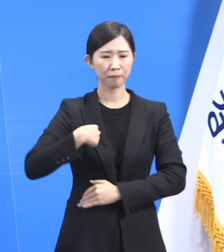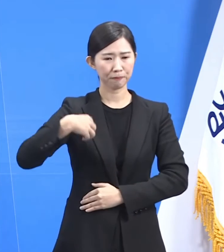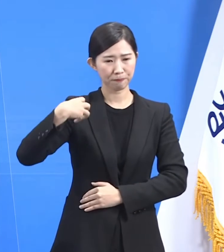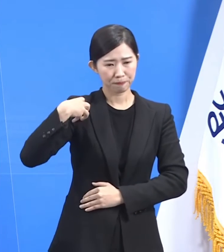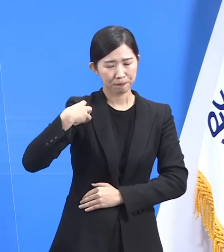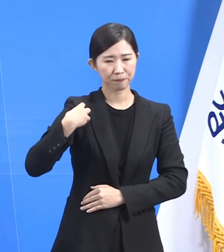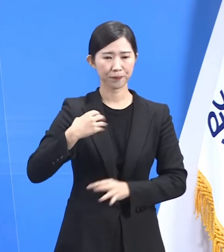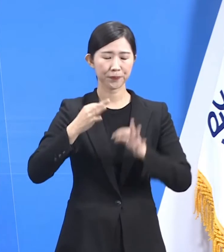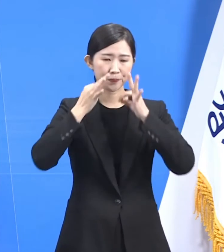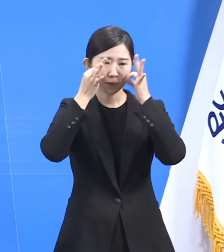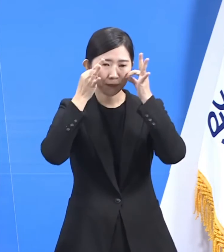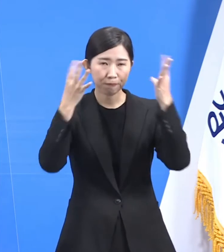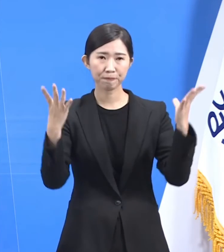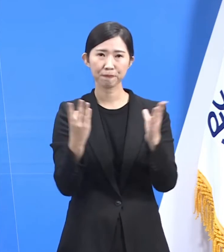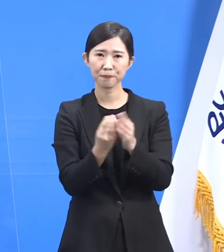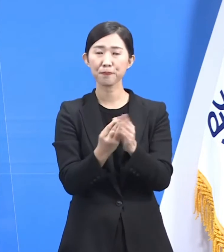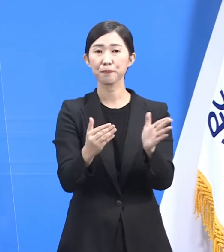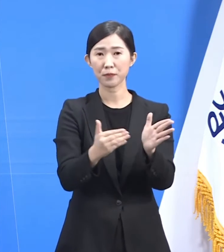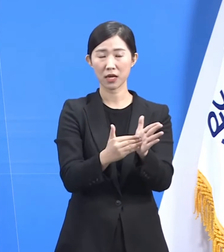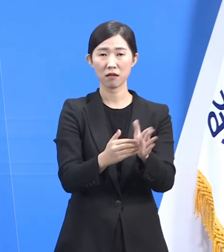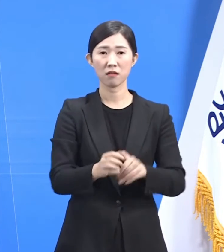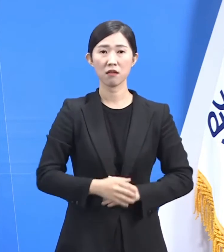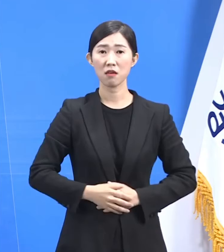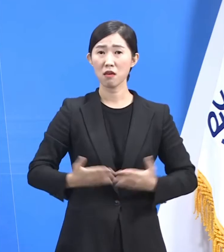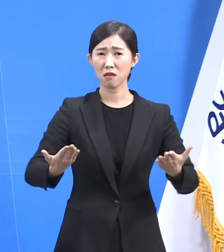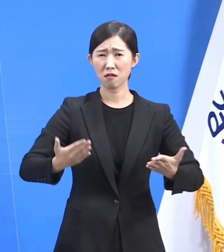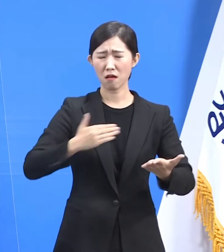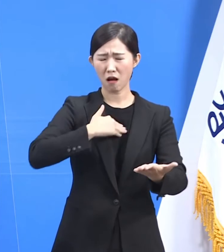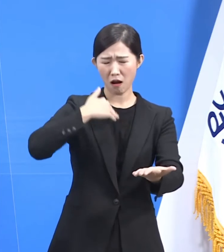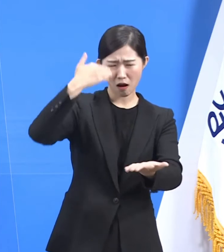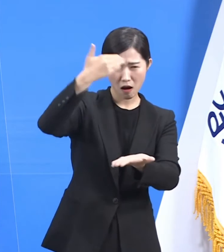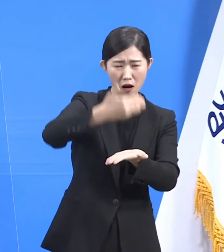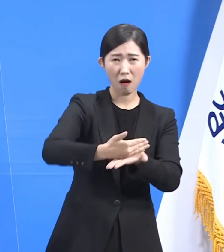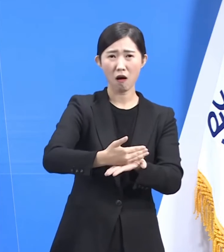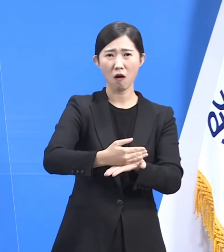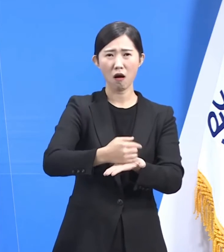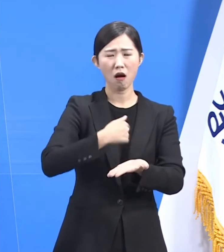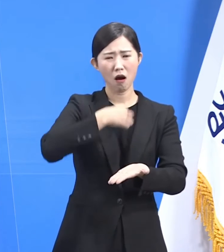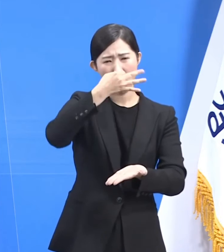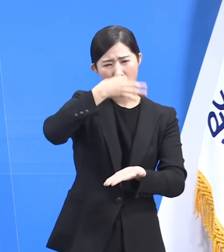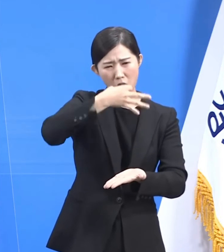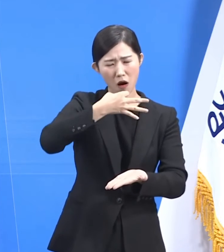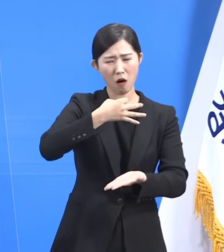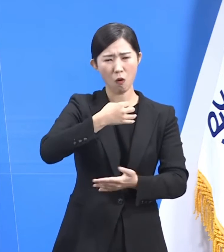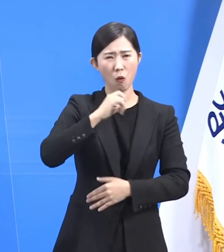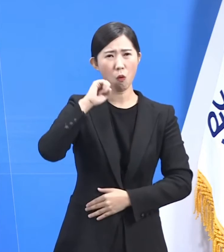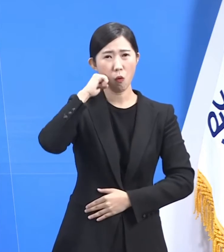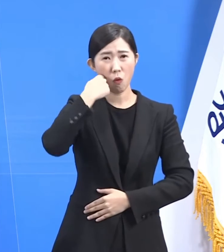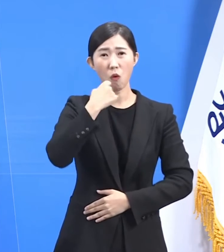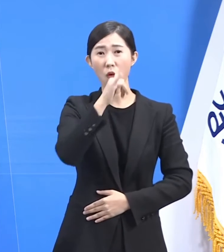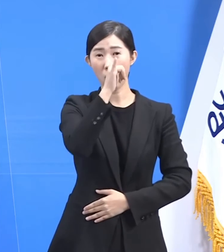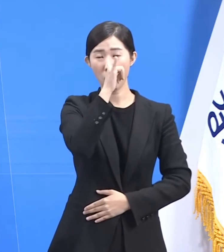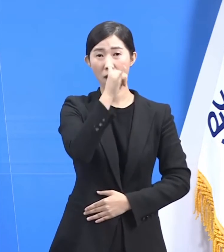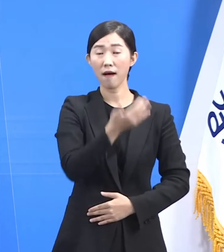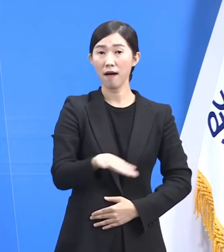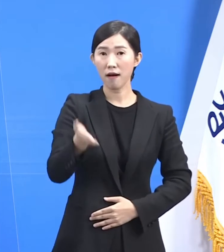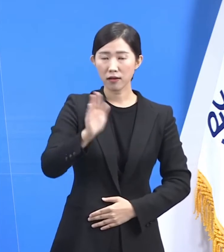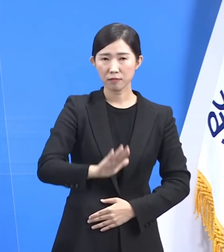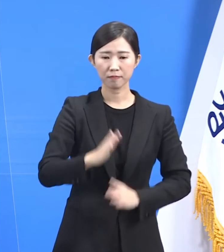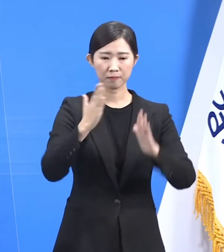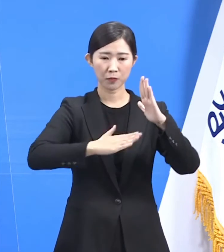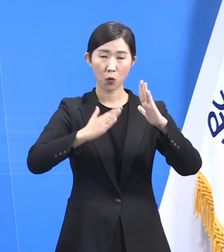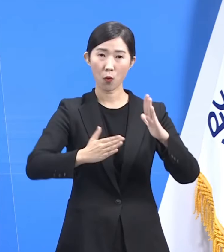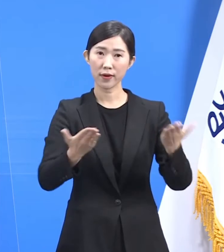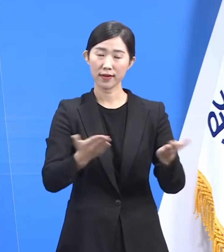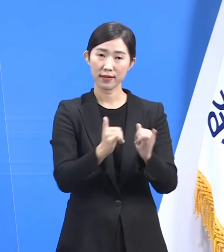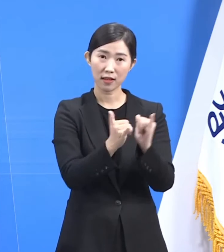주셨습니다. 일이 너무 많아져서 고되고 어려운 순간도 많았겠지만 공직자들의 고난이